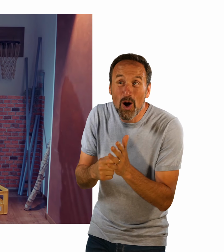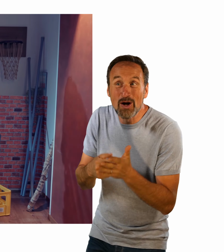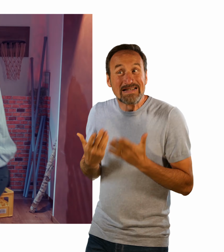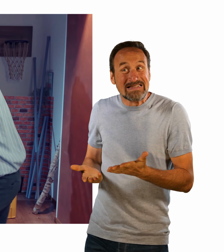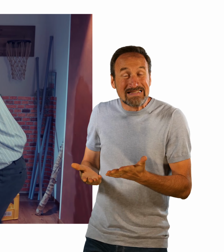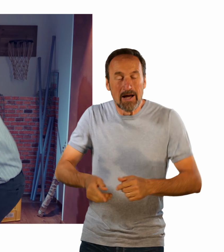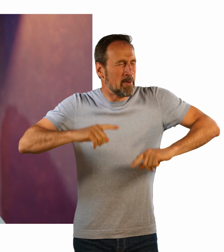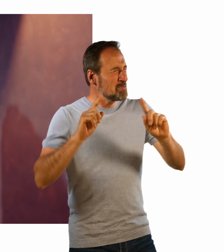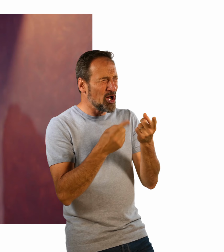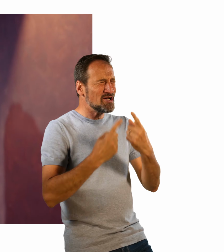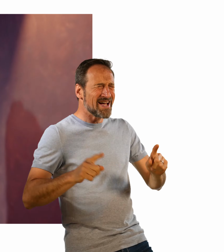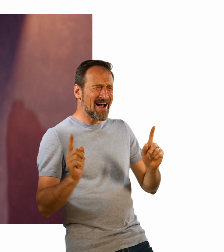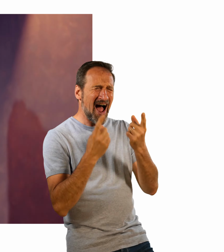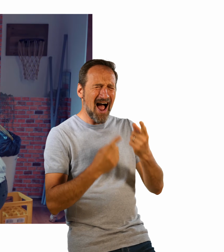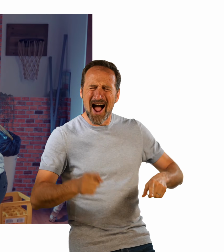Musical-Folge.